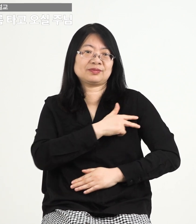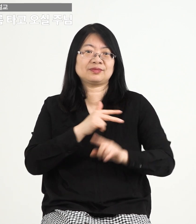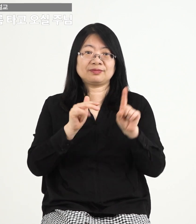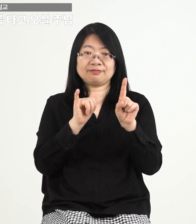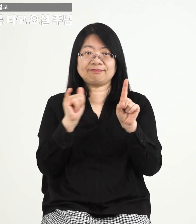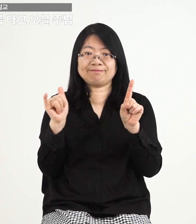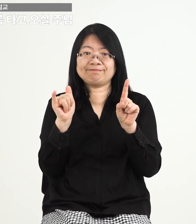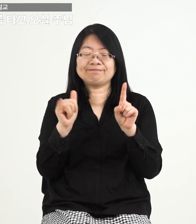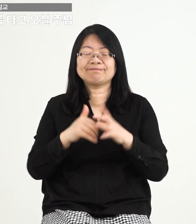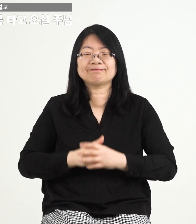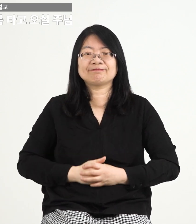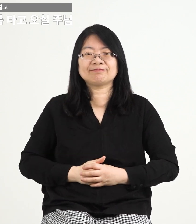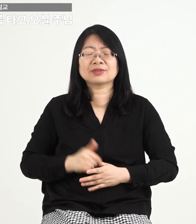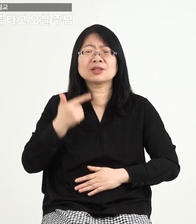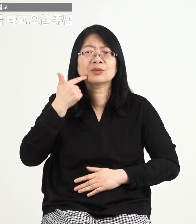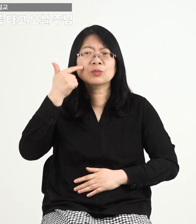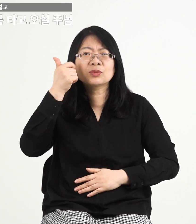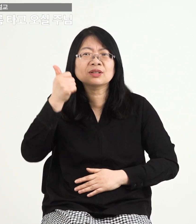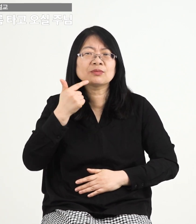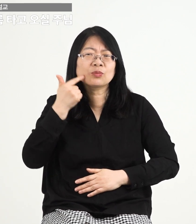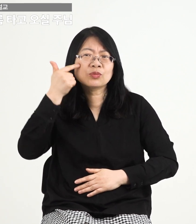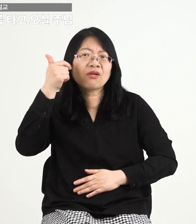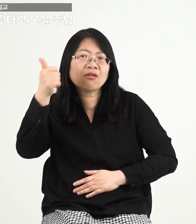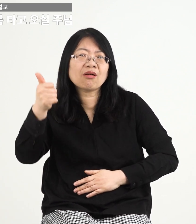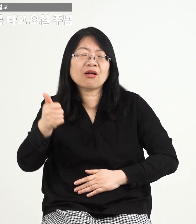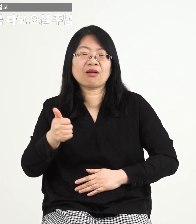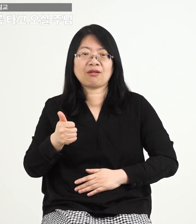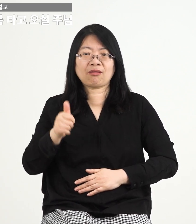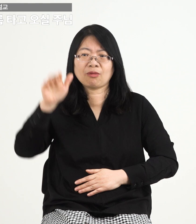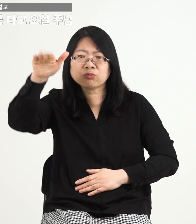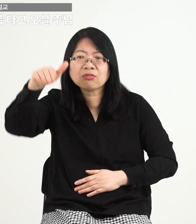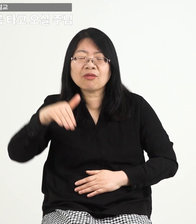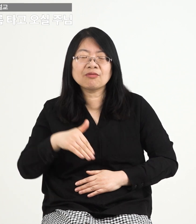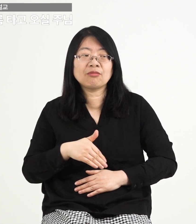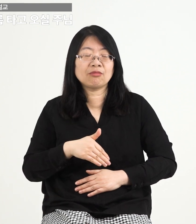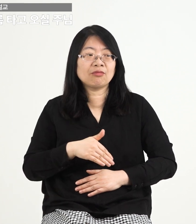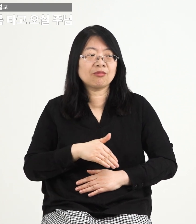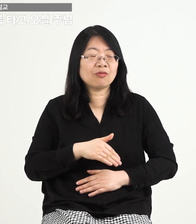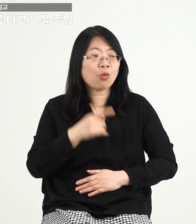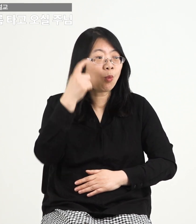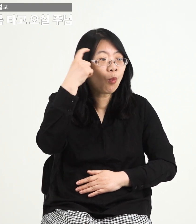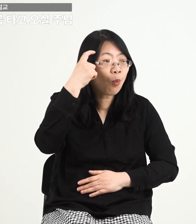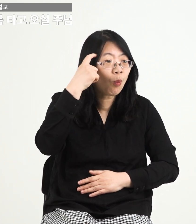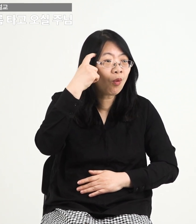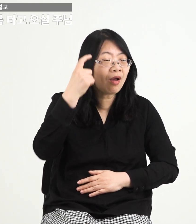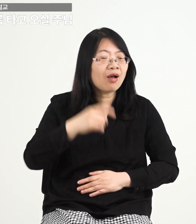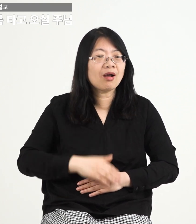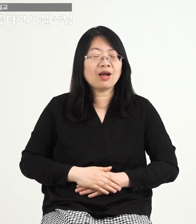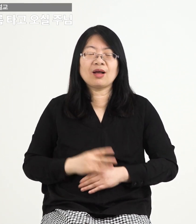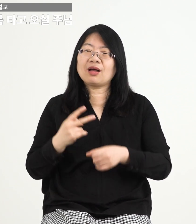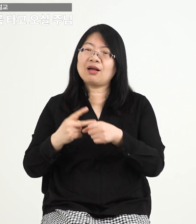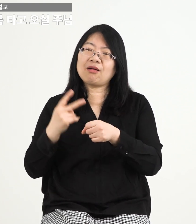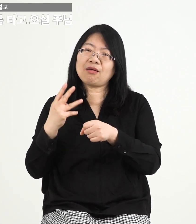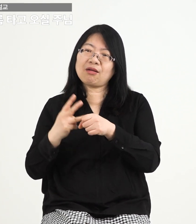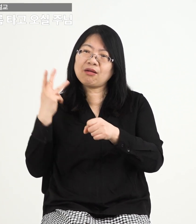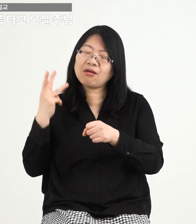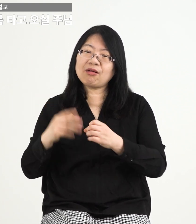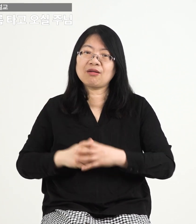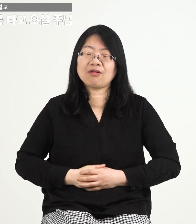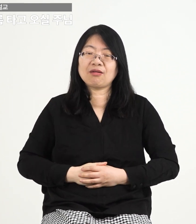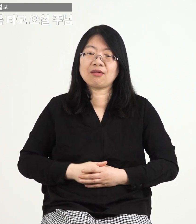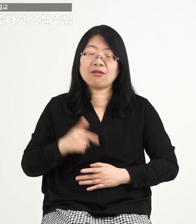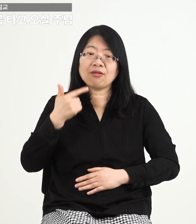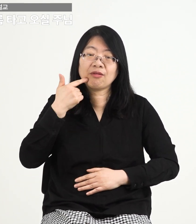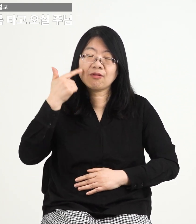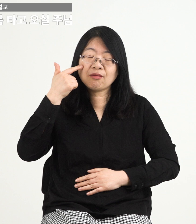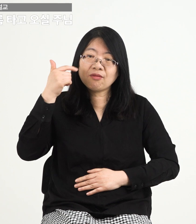목사님, 예, 왜 저기 2, 3년 전에